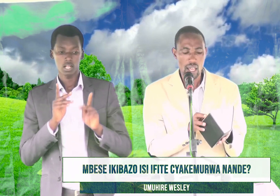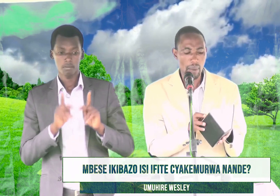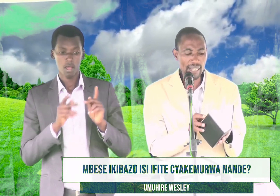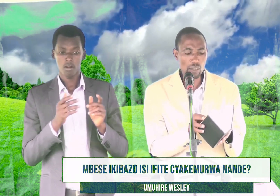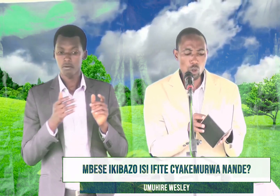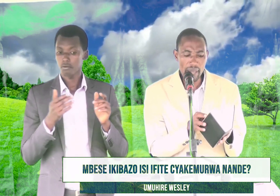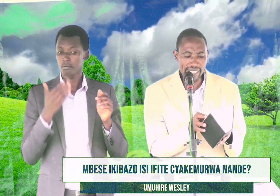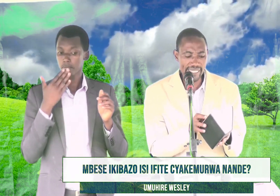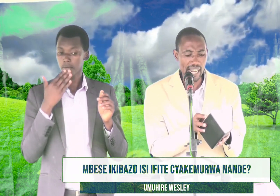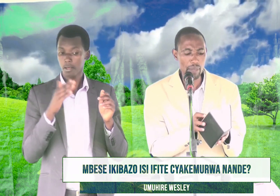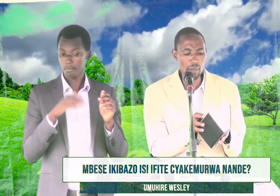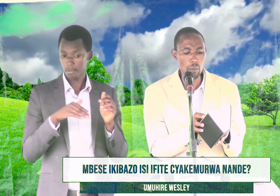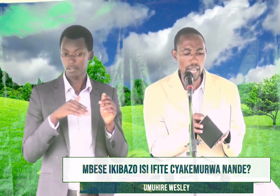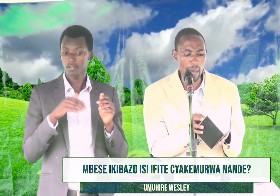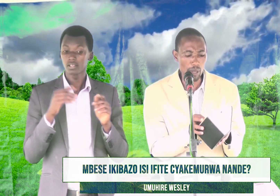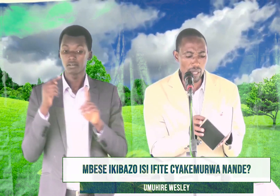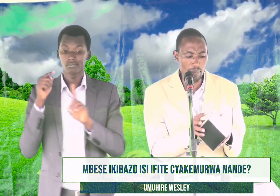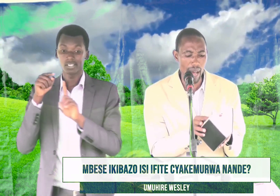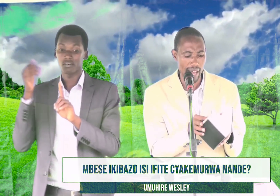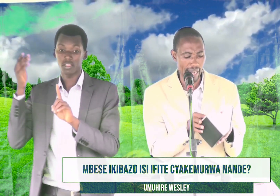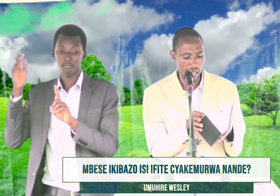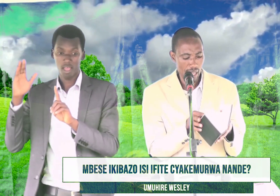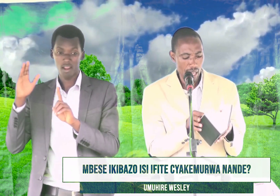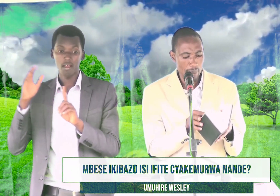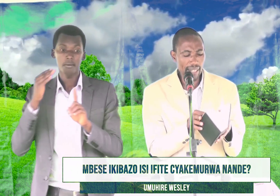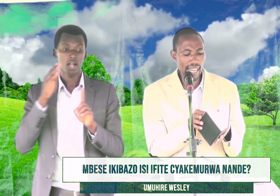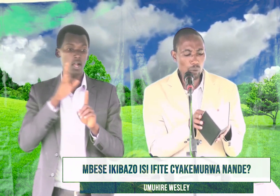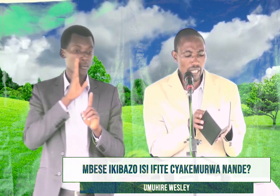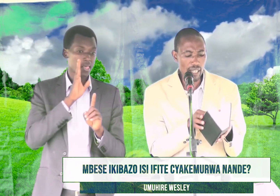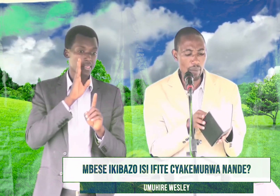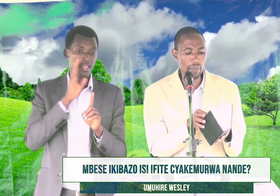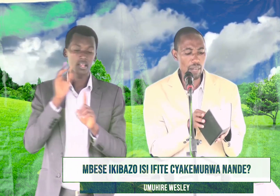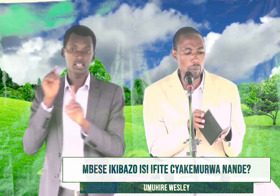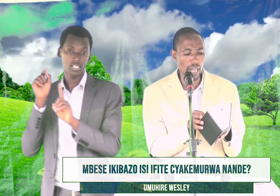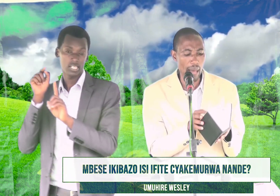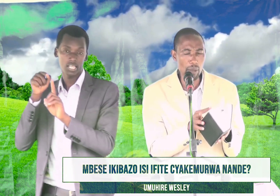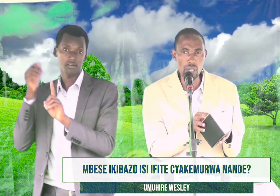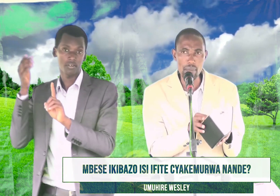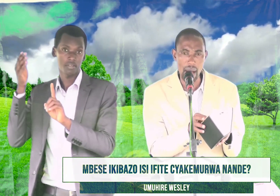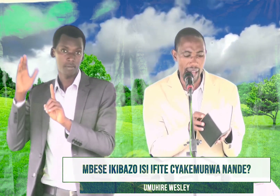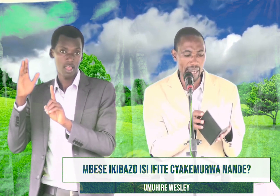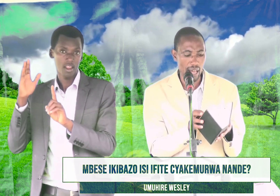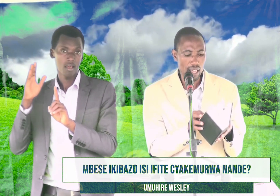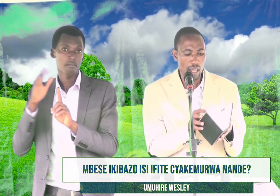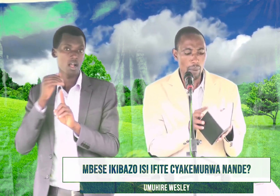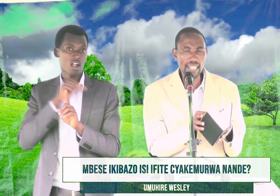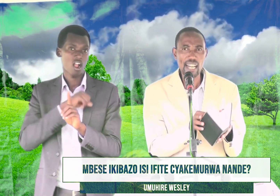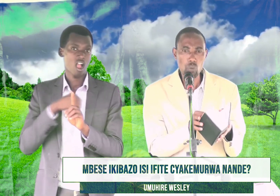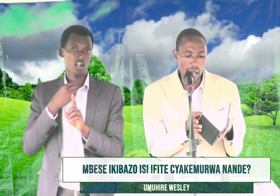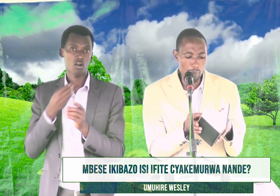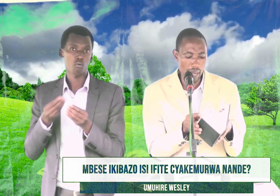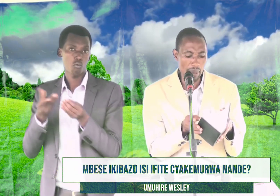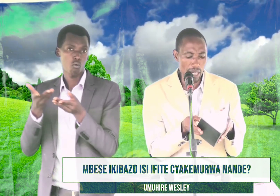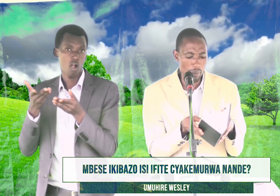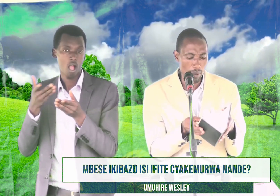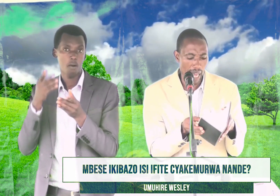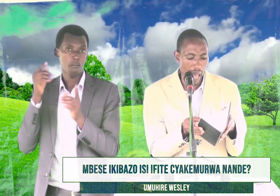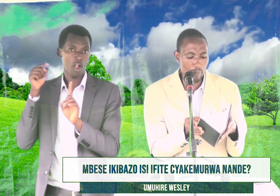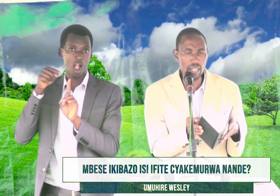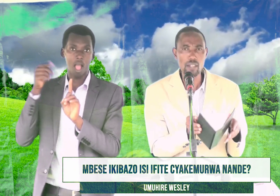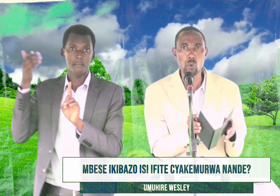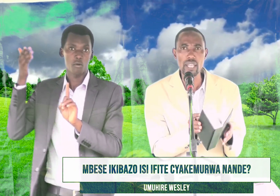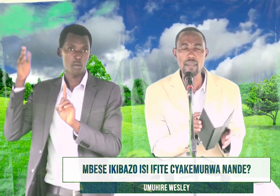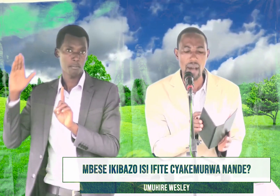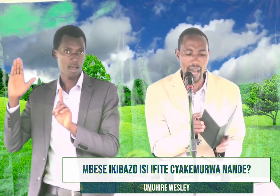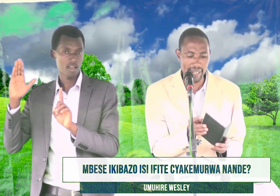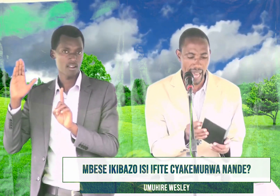w'Imana, bakakubeshyera biri mu mugambi w'Imana, bakakwima biri mu mugambi w'Imana, bakakwambura biri mu